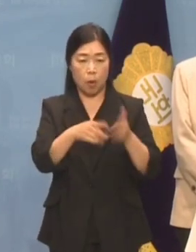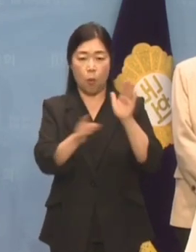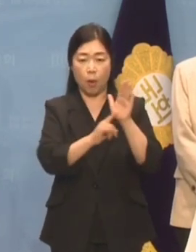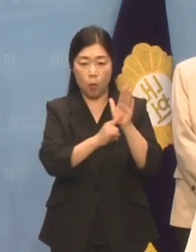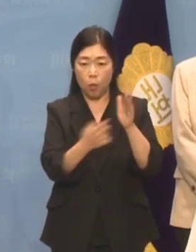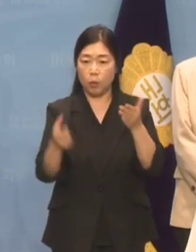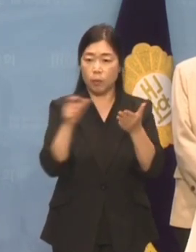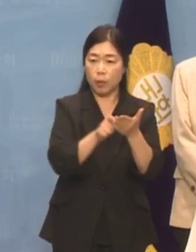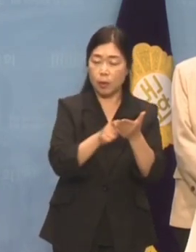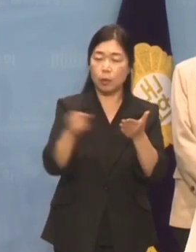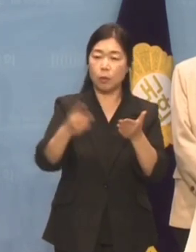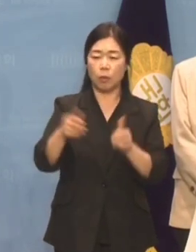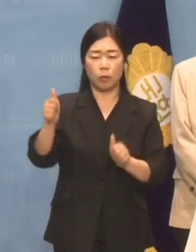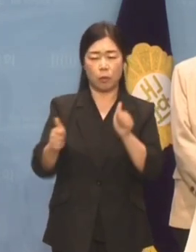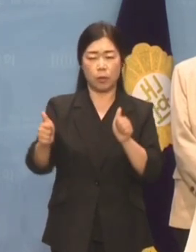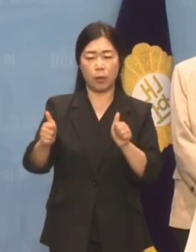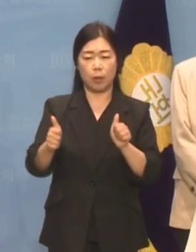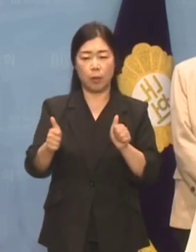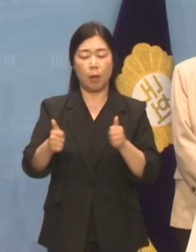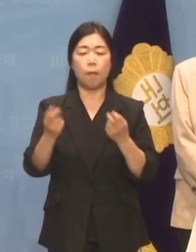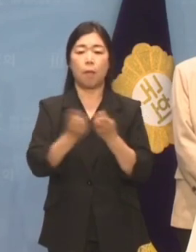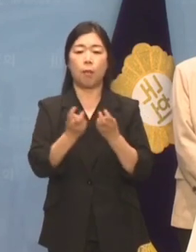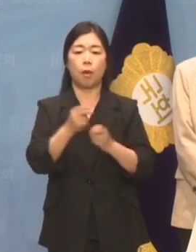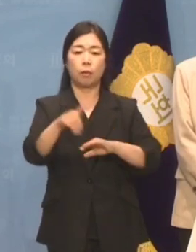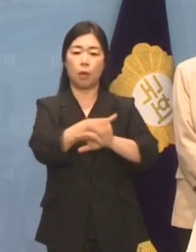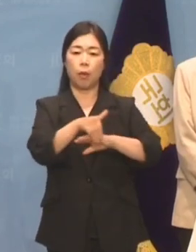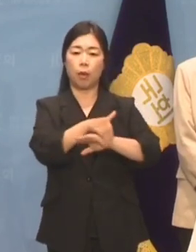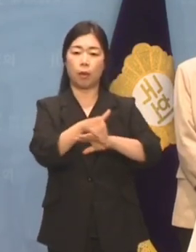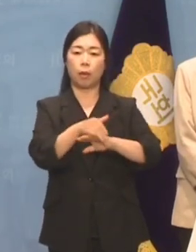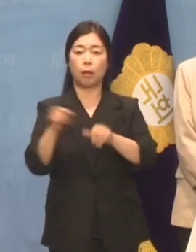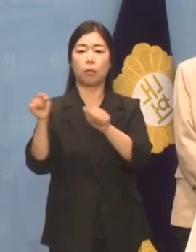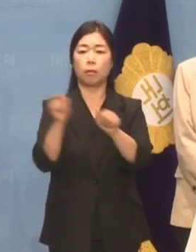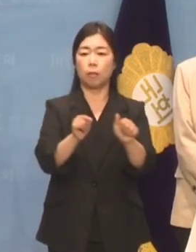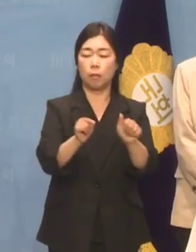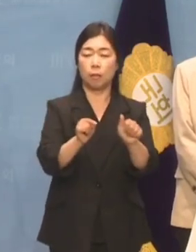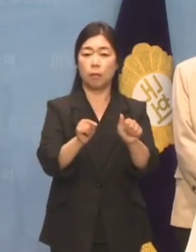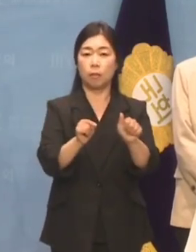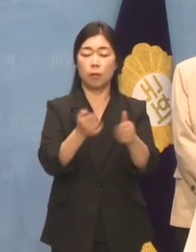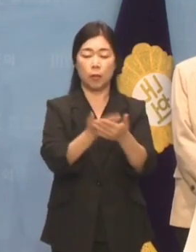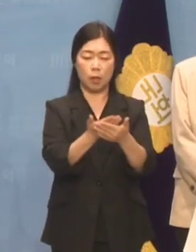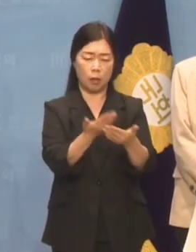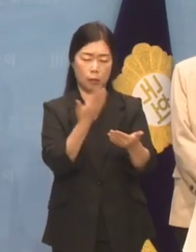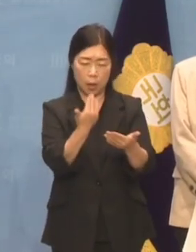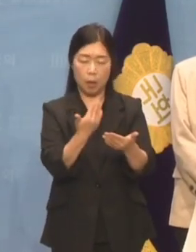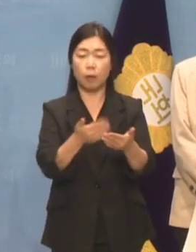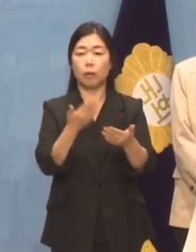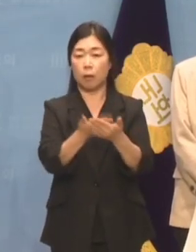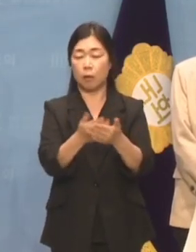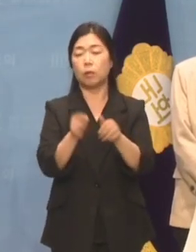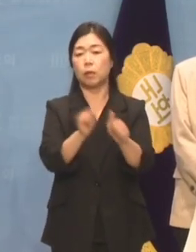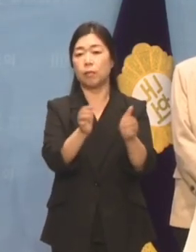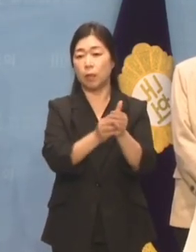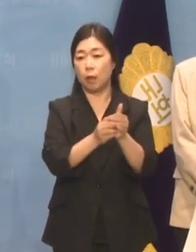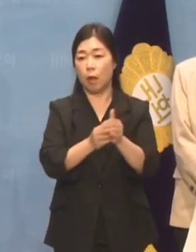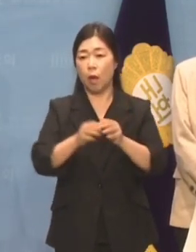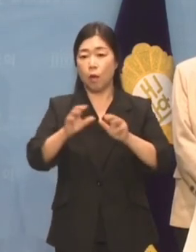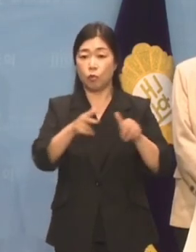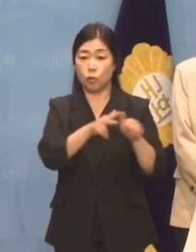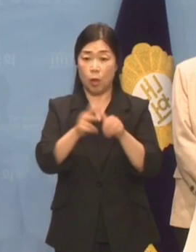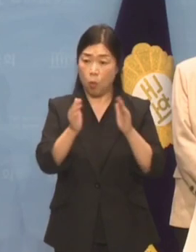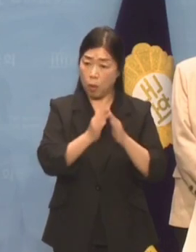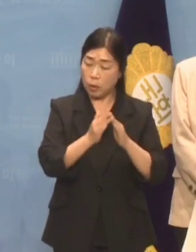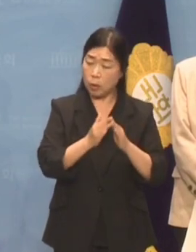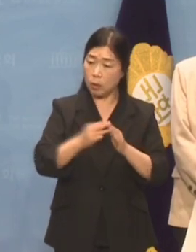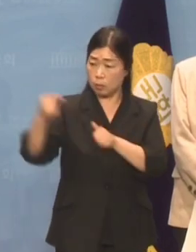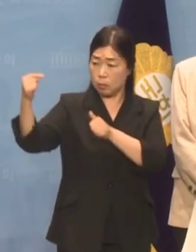동향과 견제 방향을 내라고 지시했다고 합니다. 국정원 직원조차 이런 일을